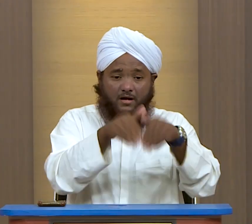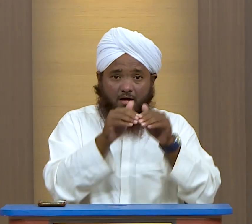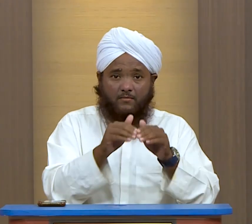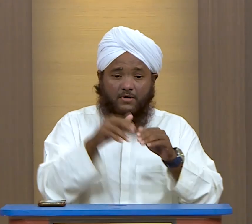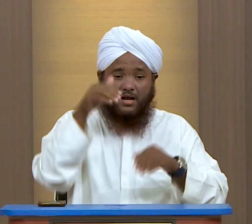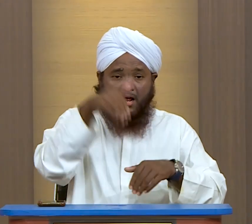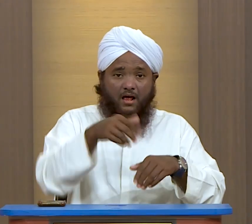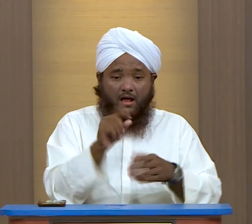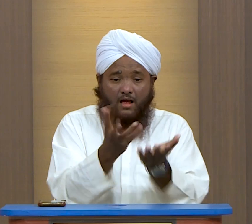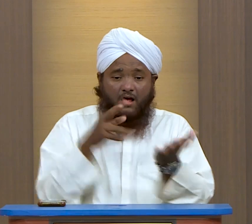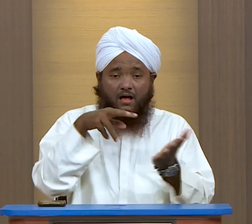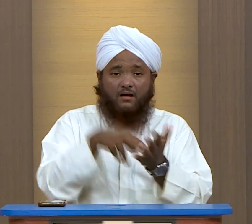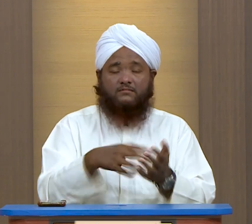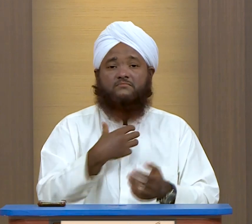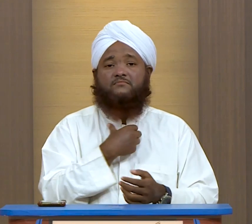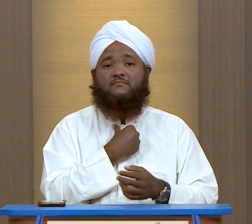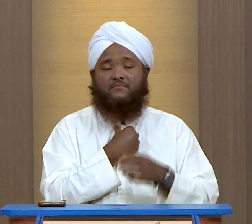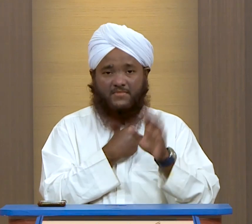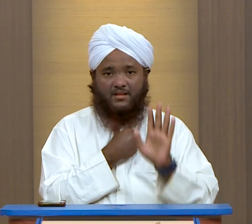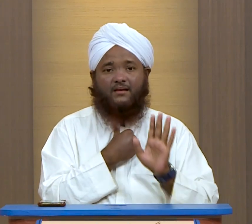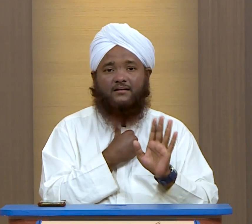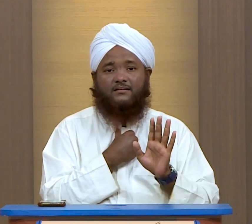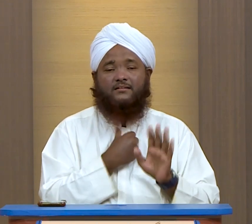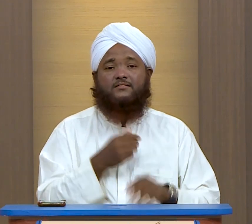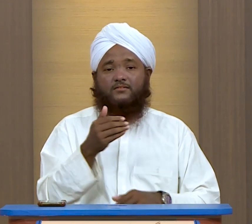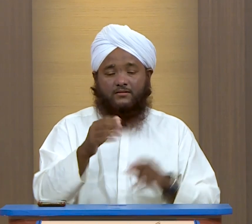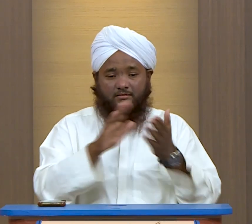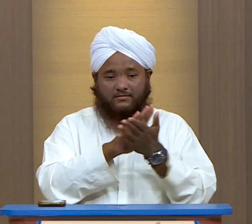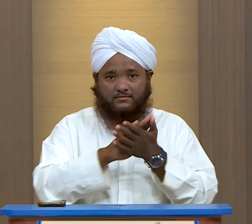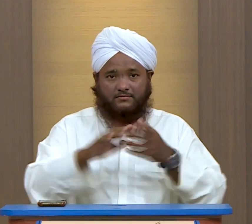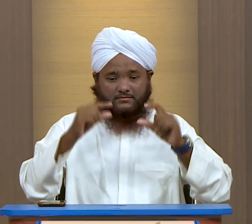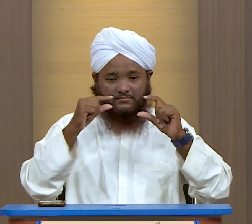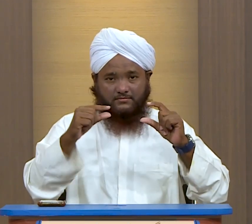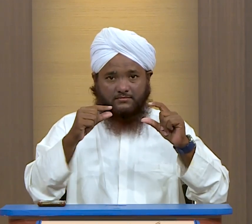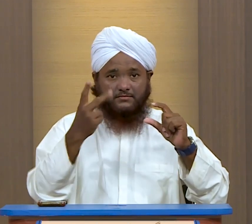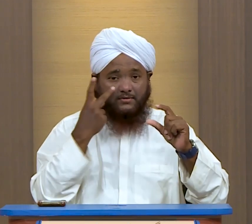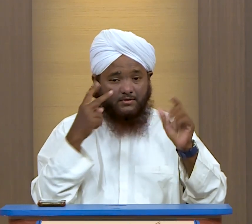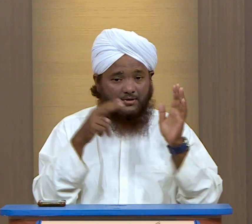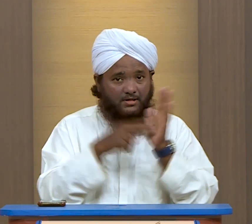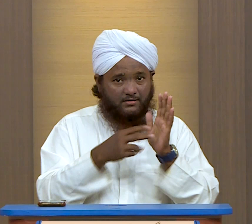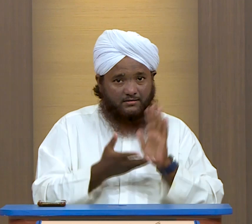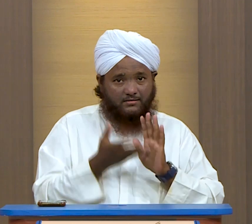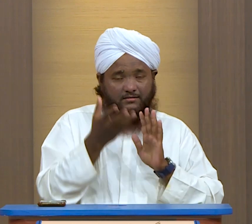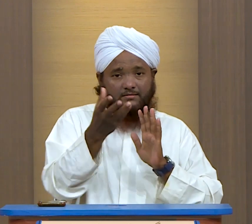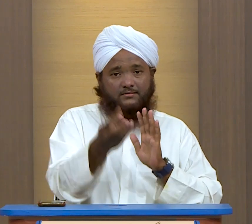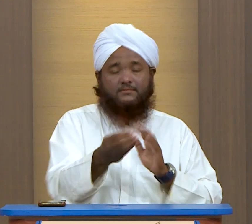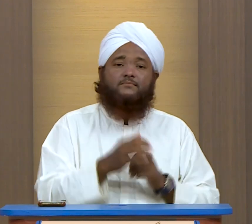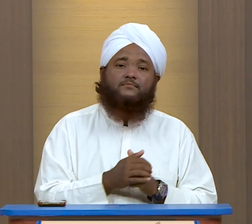سبب ضرور پکڑ ہو سکتی ہے۔ آئیے احادیث مبارکہ میں بیان کردہ جھوٹ کے مختلف تباہ کاریاں سنتے ہیں۔